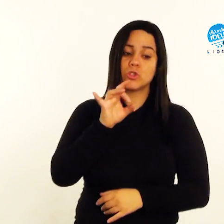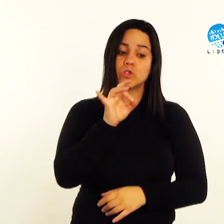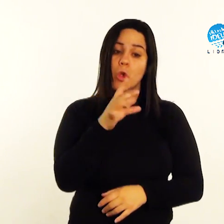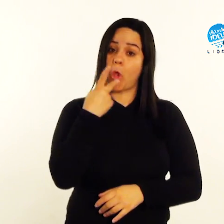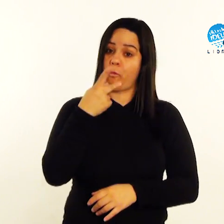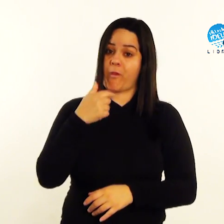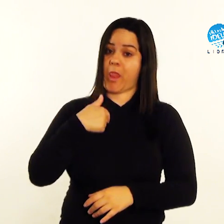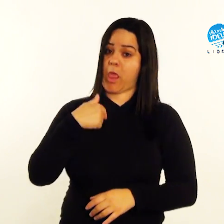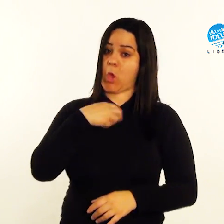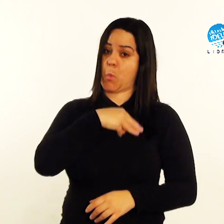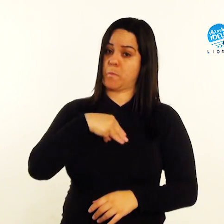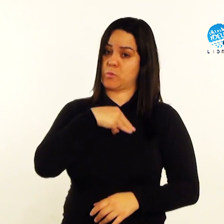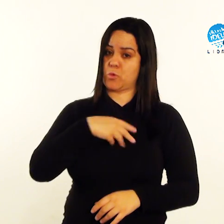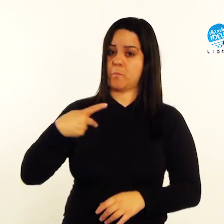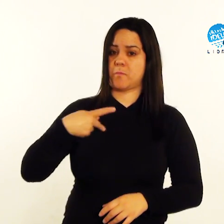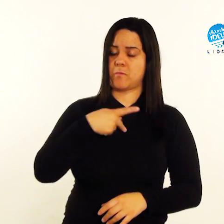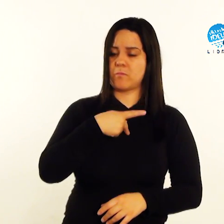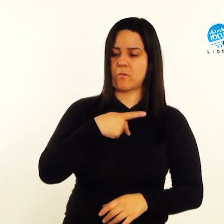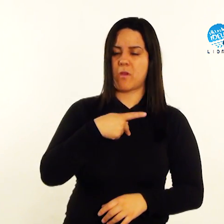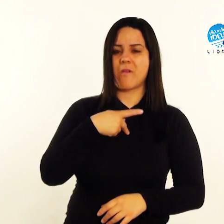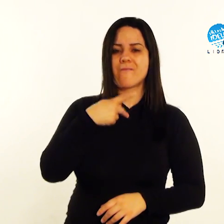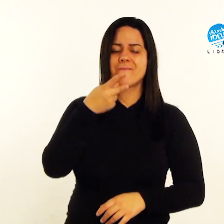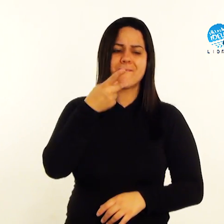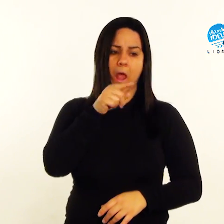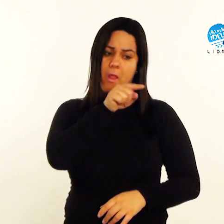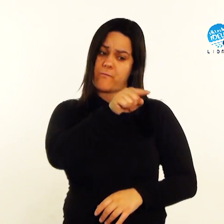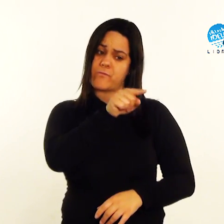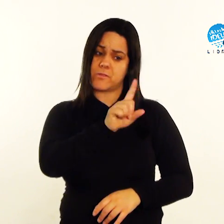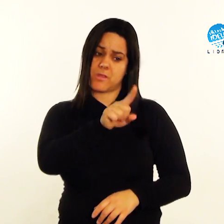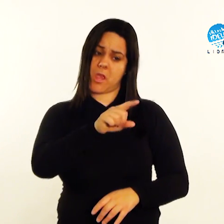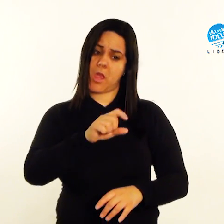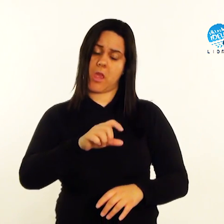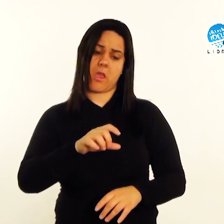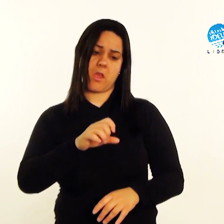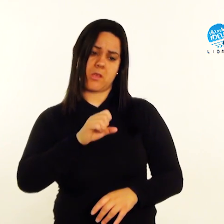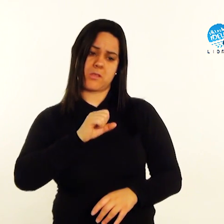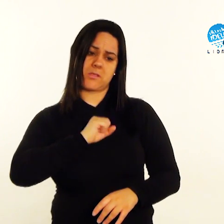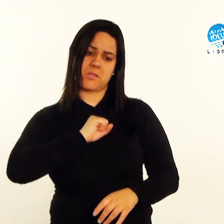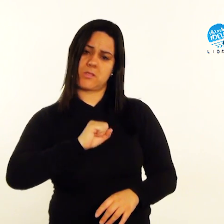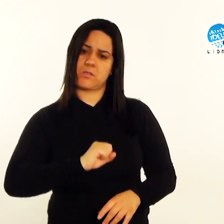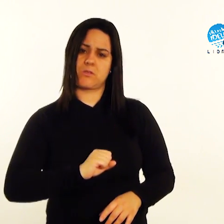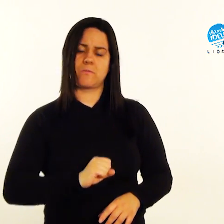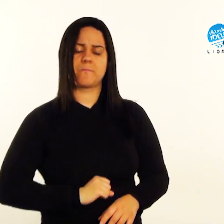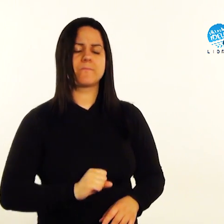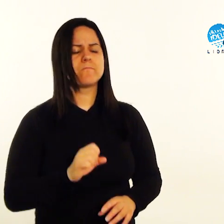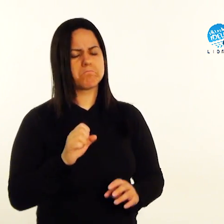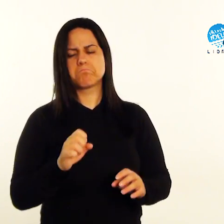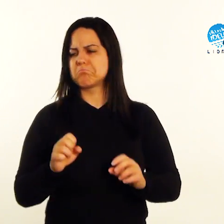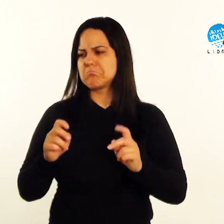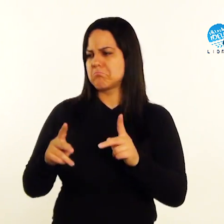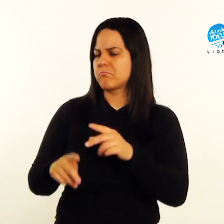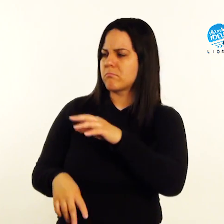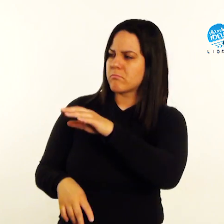fala que é missionário, nem pastor, você só fala que é um sacerdote, tá bom? E aí então começaram a sentar para estudar a